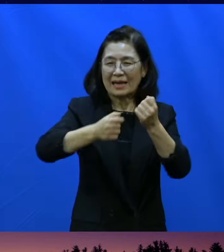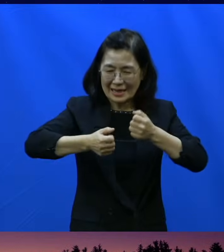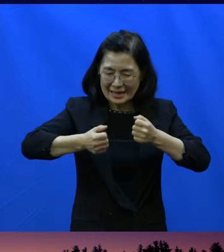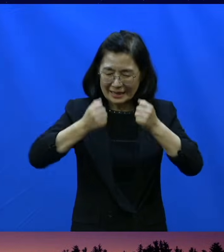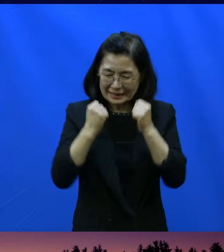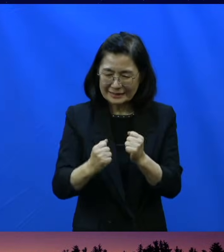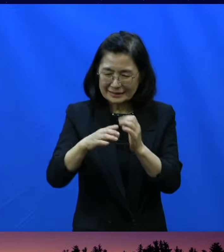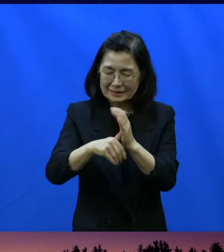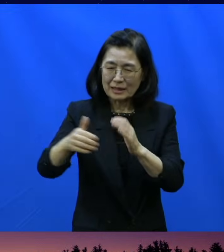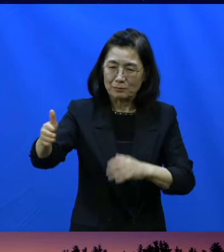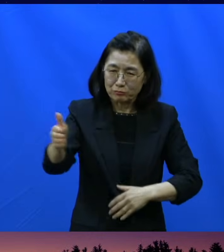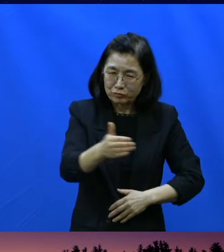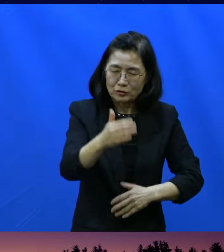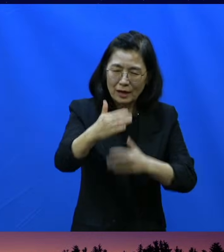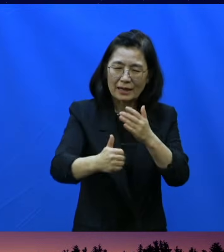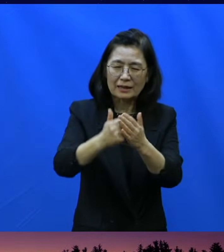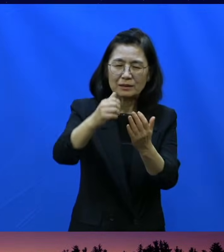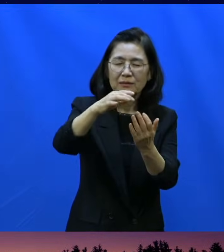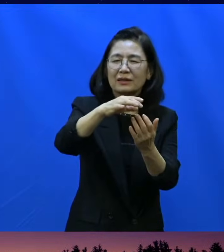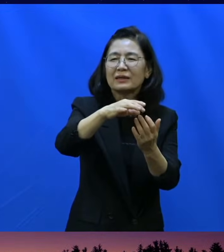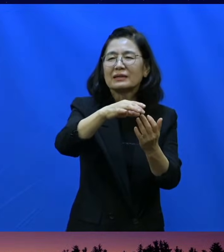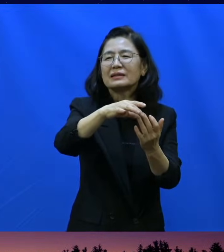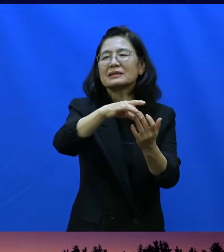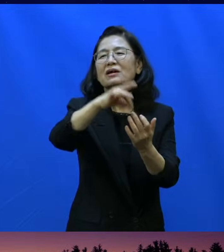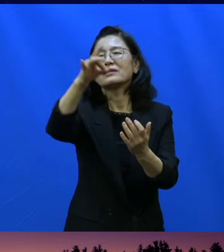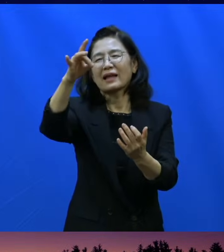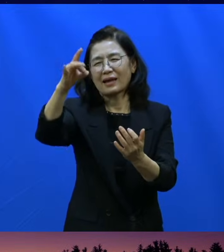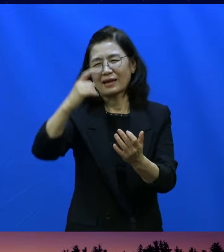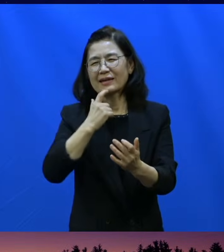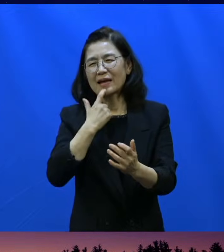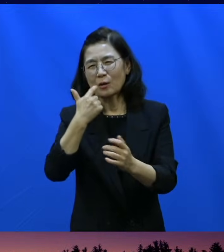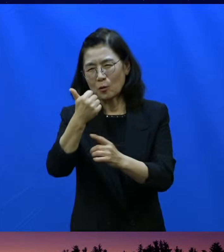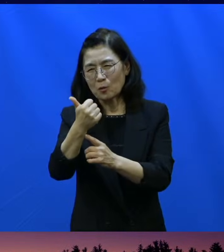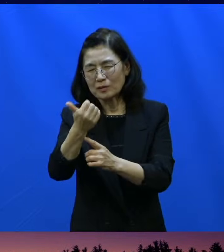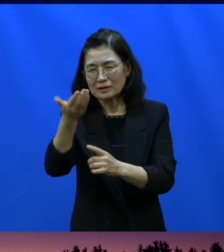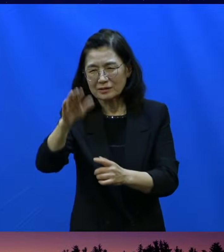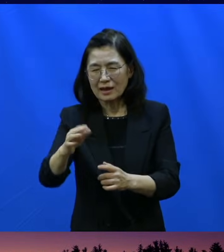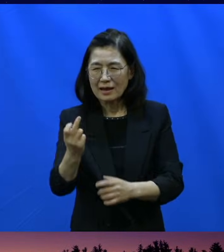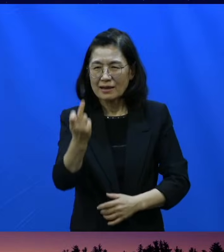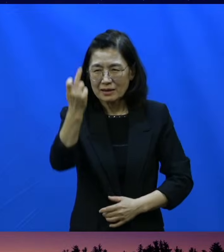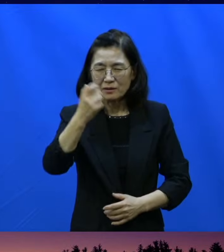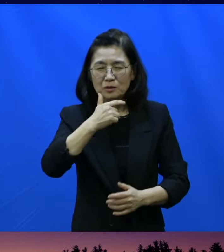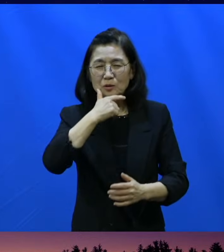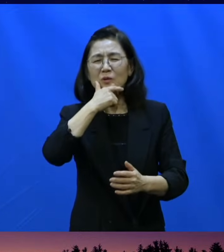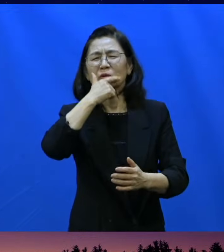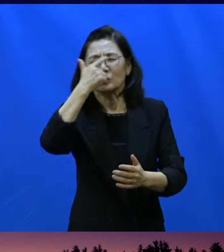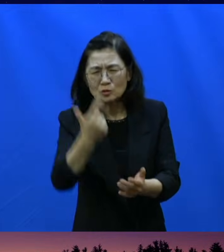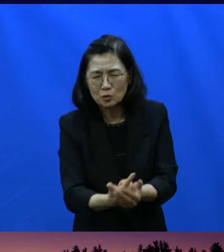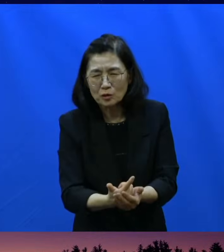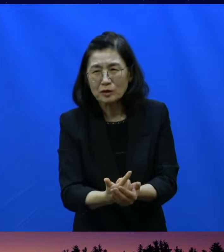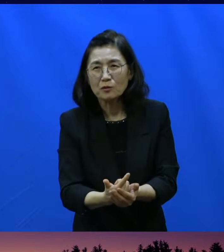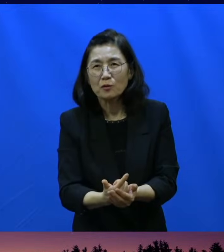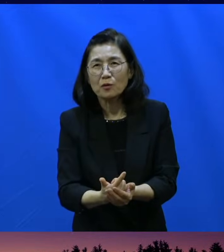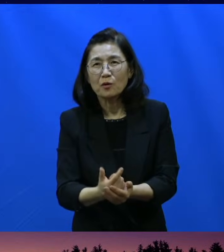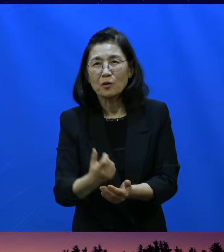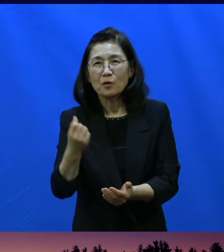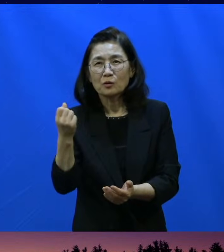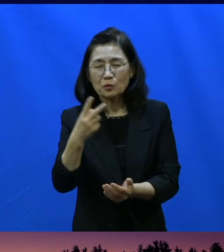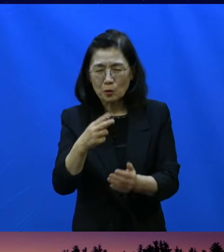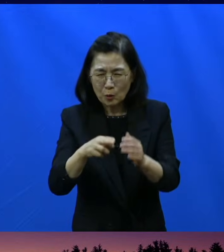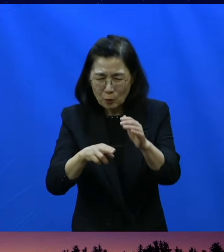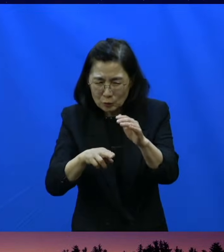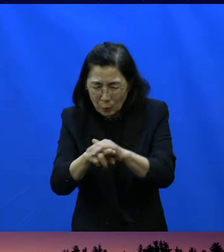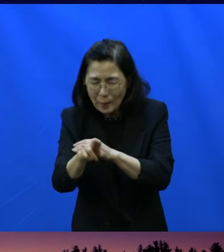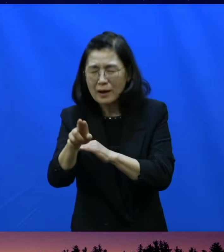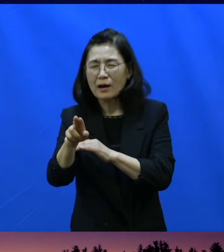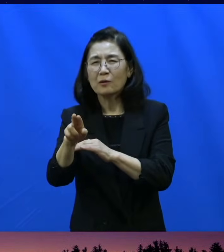속이고 형 속이고 그리고 그냥 또 그냥 가출하게 되고 도망치게